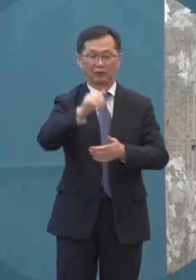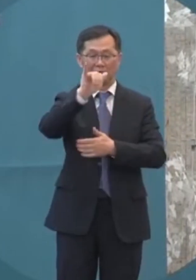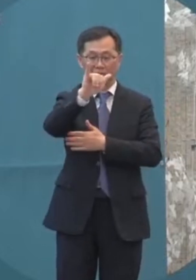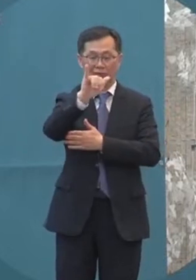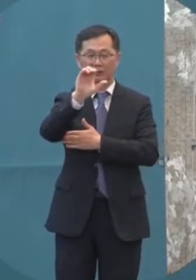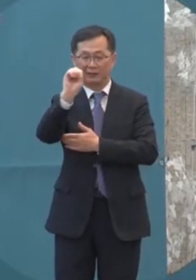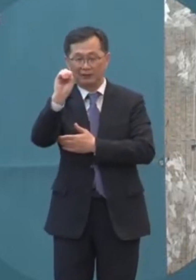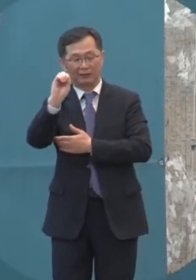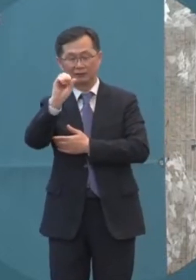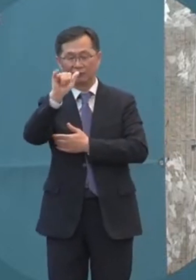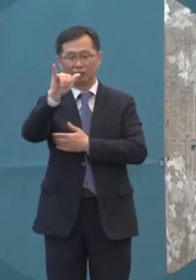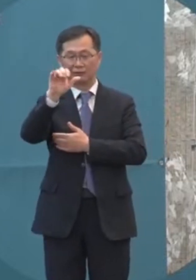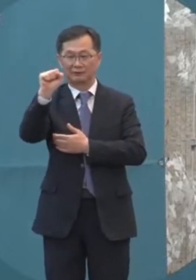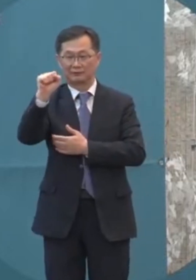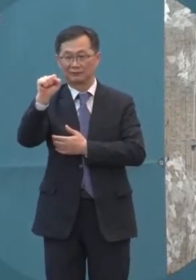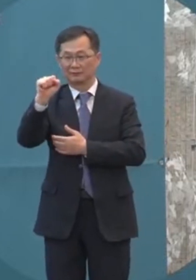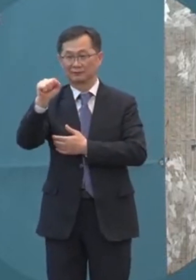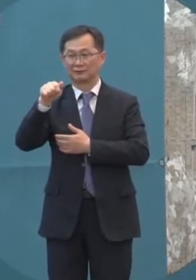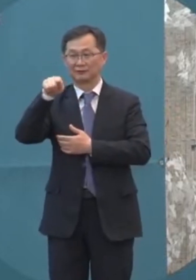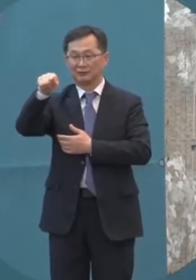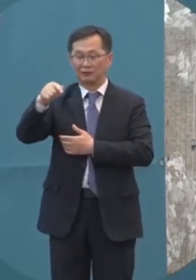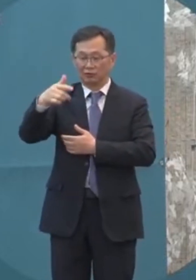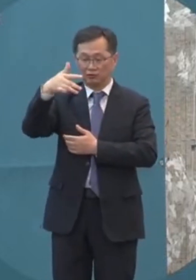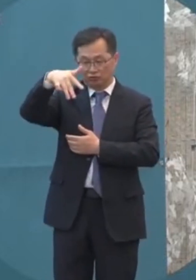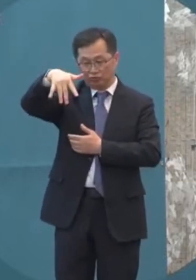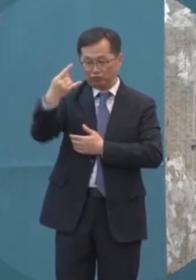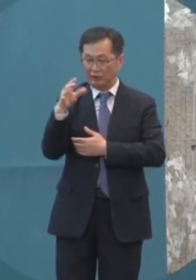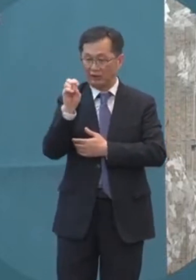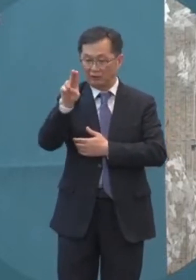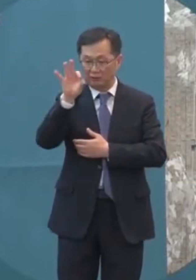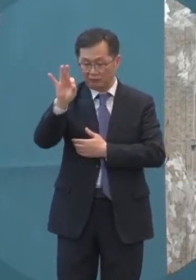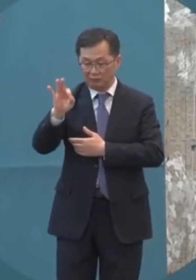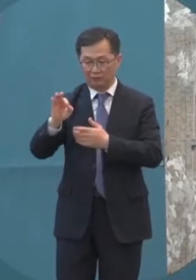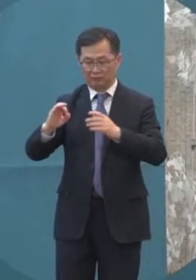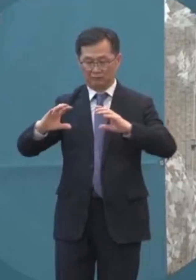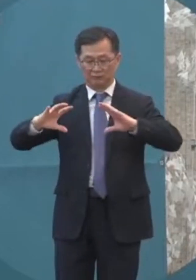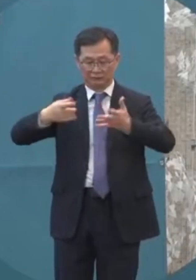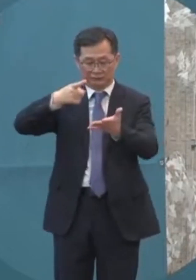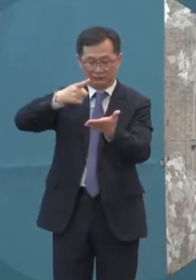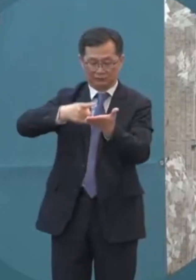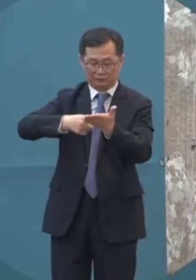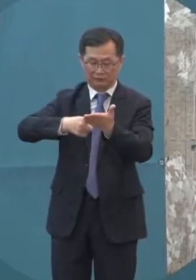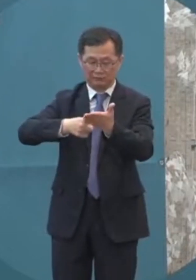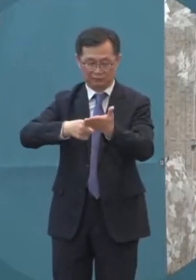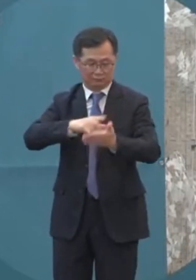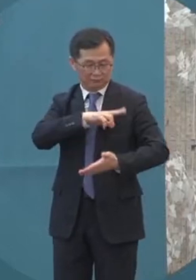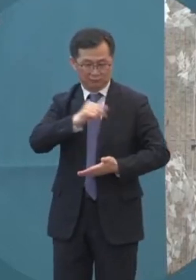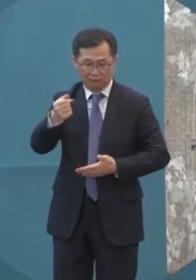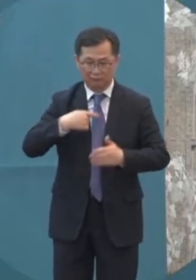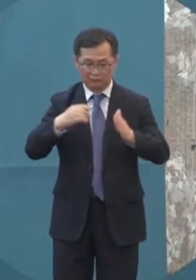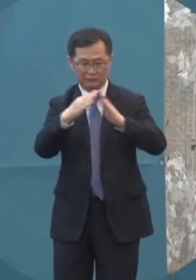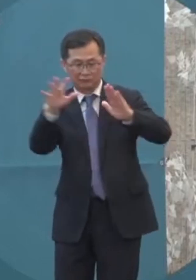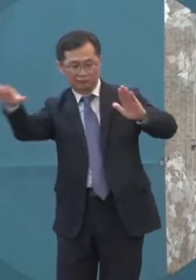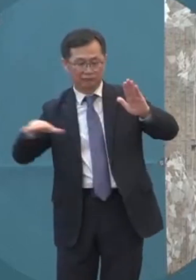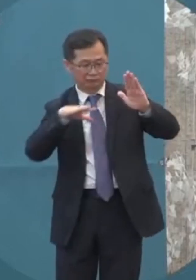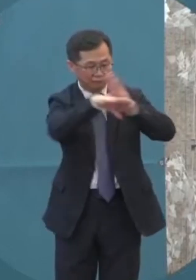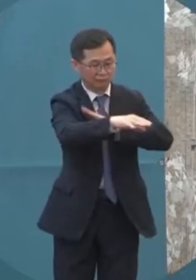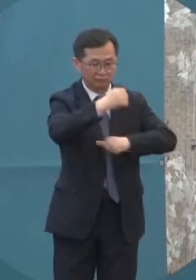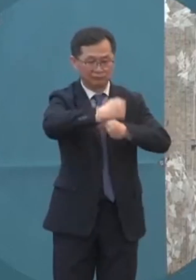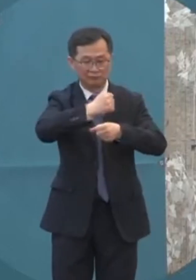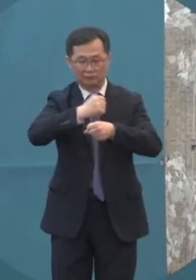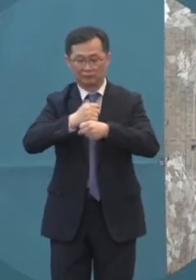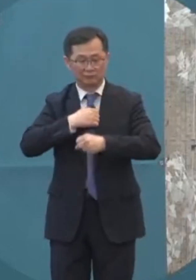정부 초기에 최영우 장관께서 기자들한테 전화를 해가지고 당신 집에서 떡국 먹고 가라 그래가지고